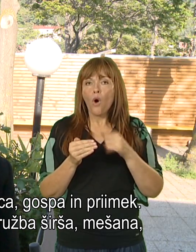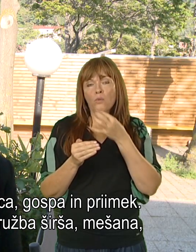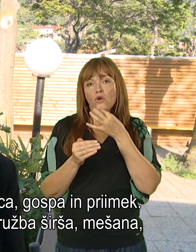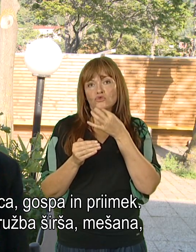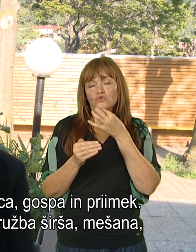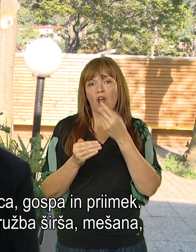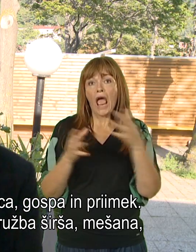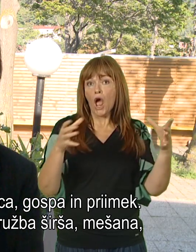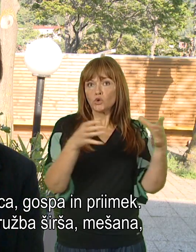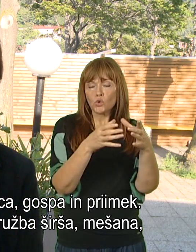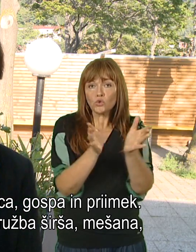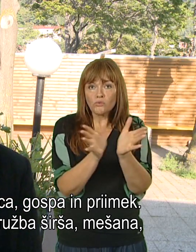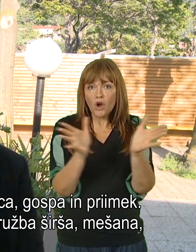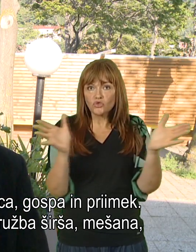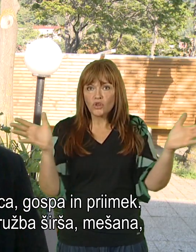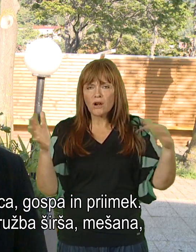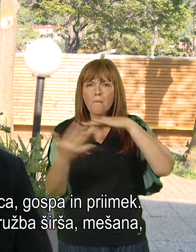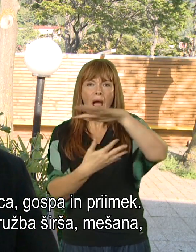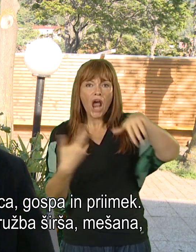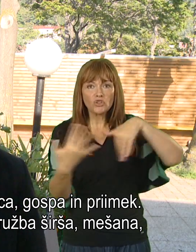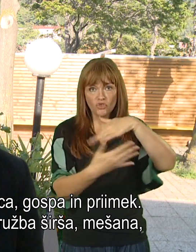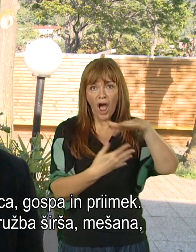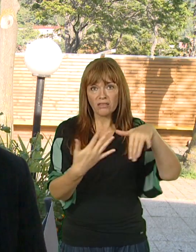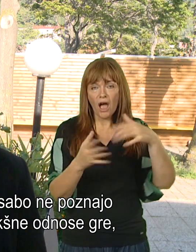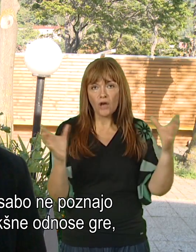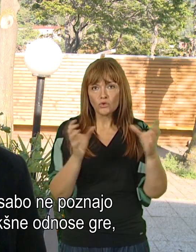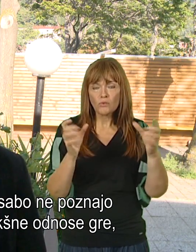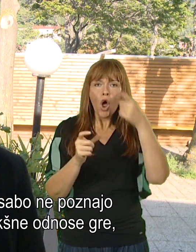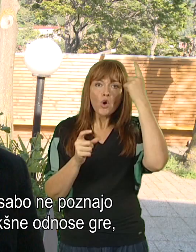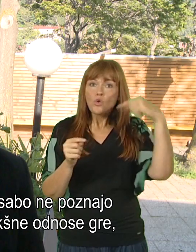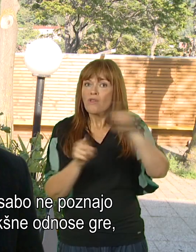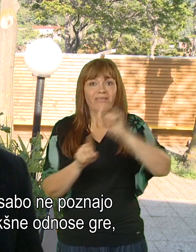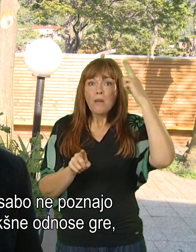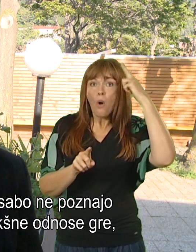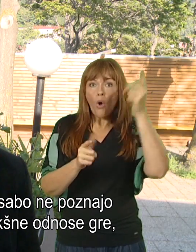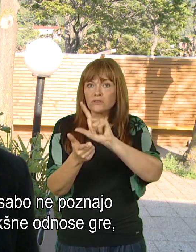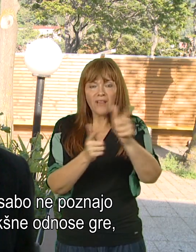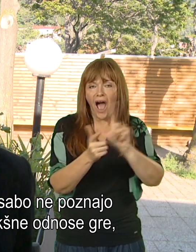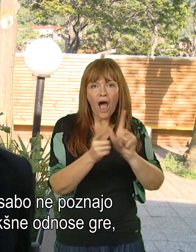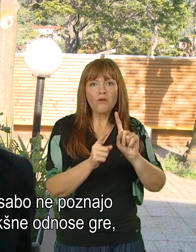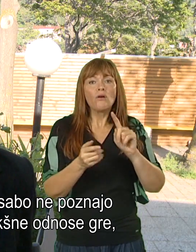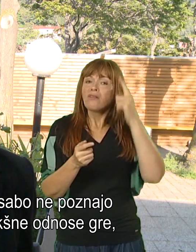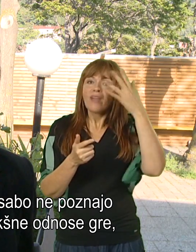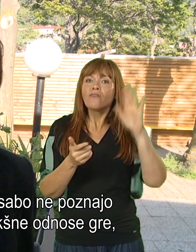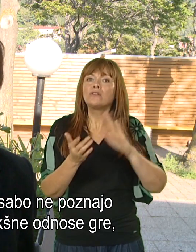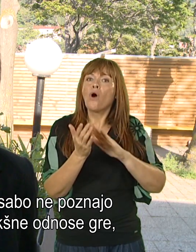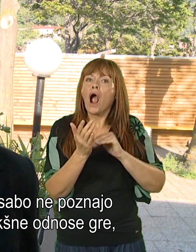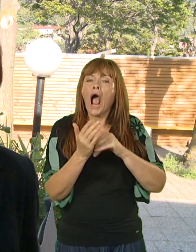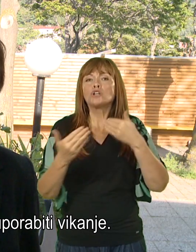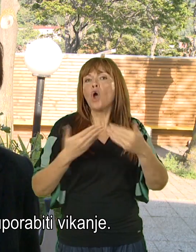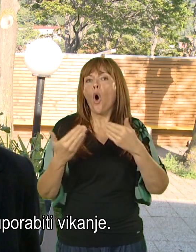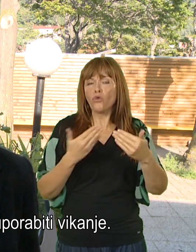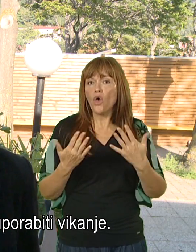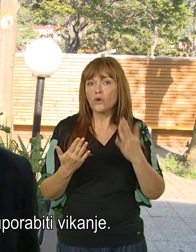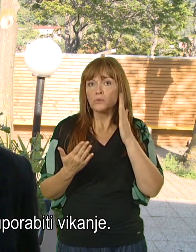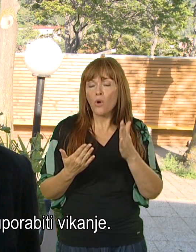je recimo družba širša, bolj mešana in se ljudje med sabo ne poznajo, ne vejo, za kakšne odnose gre,